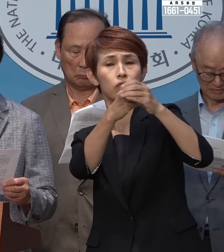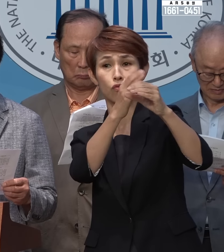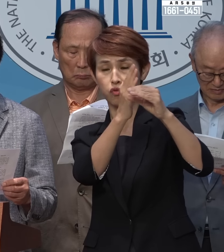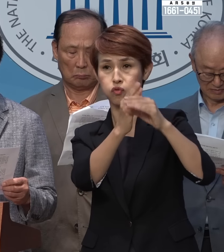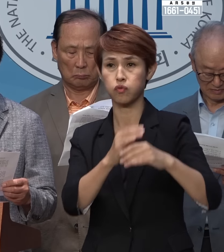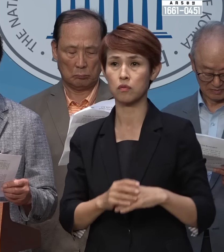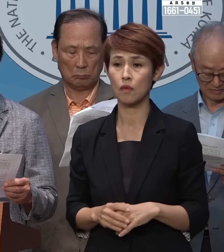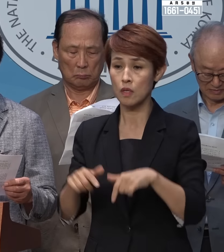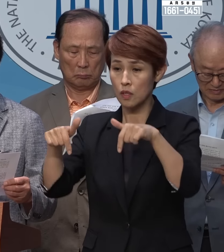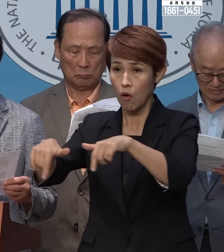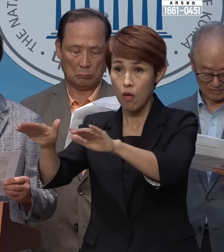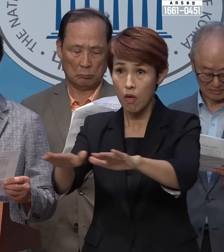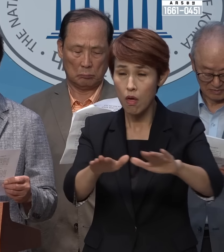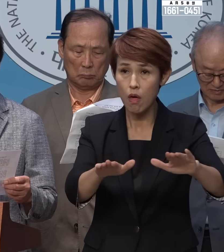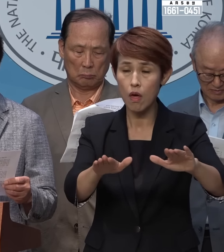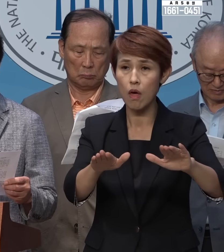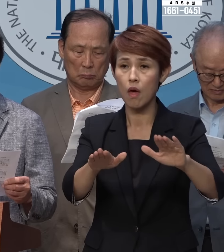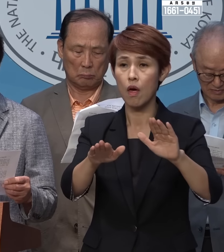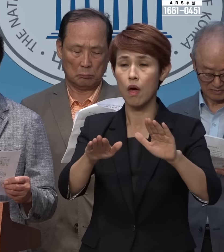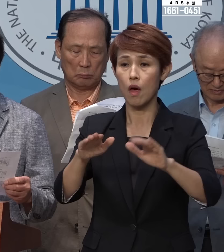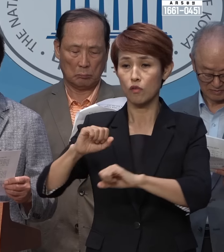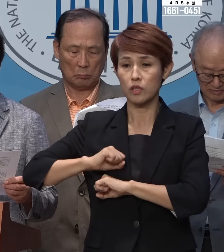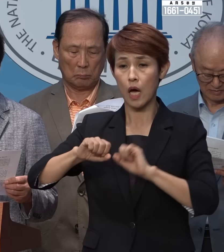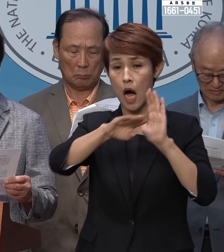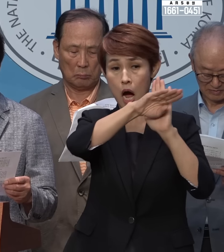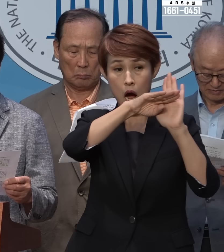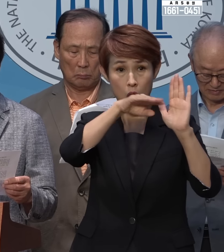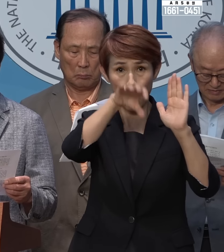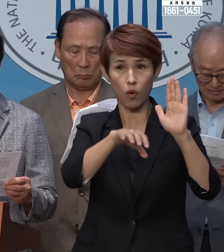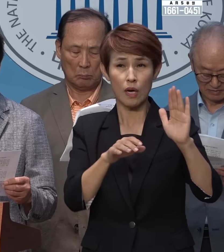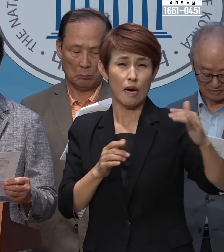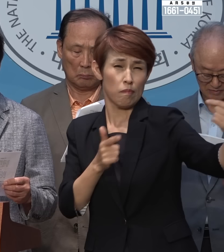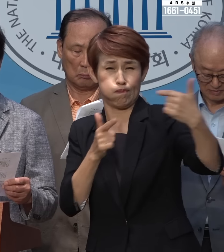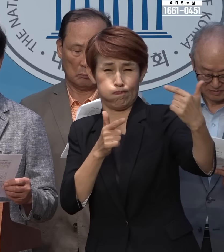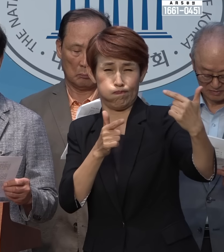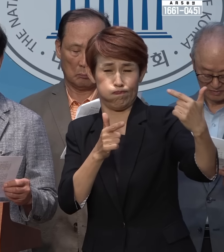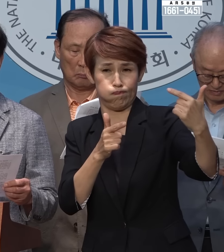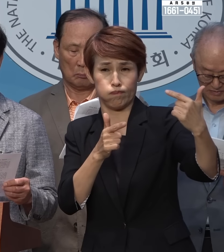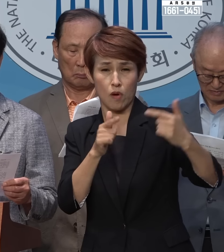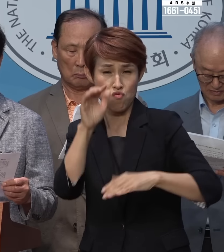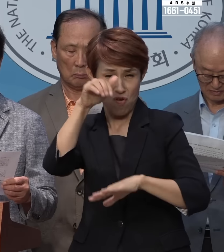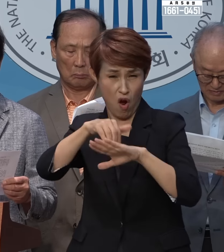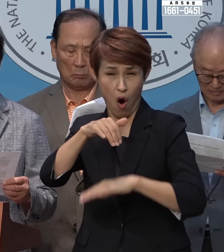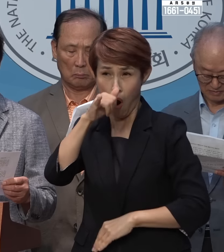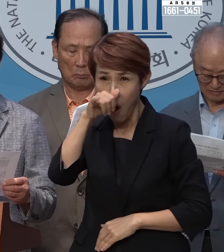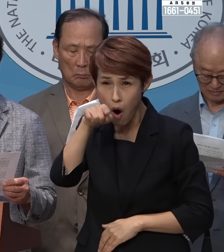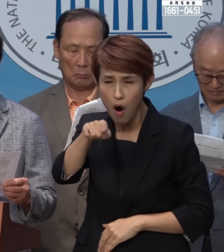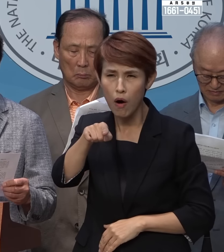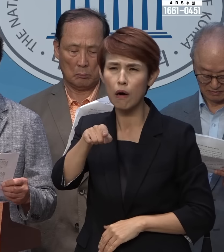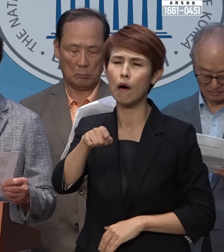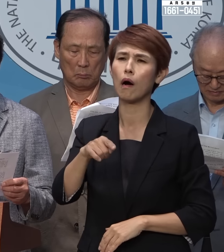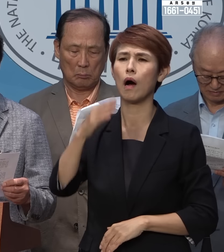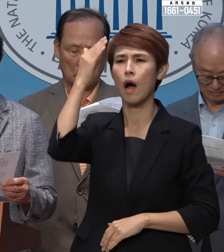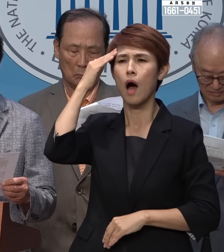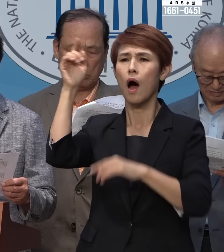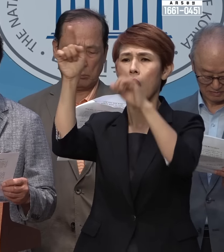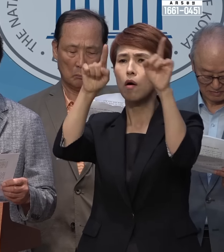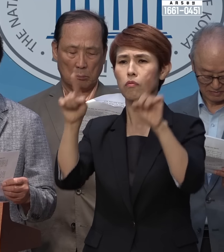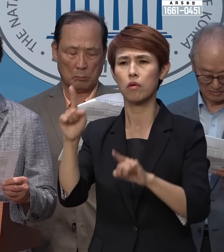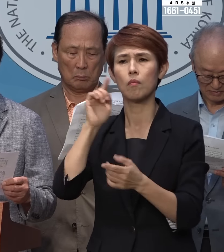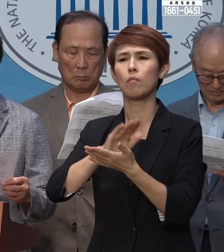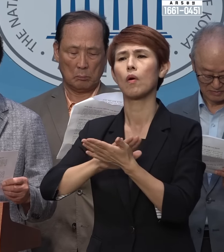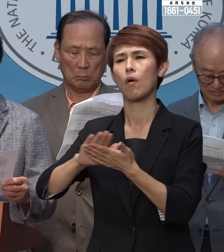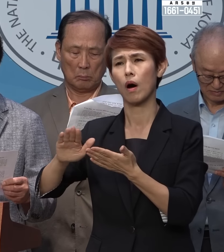군사 분계선에서 사격 훈련을 감행하는 망동들은 한반도의 평화와 번영에